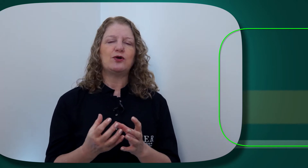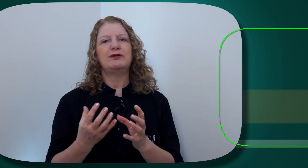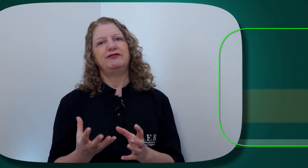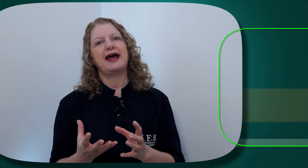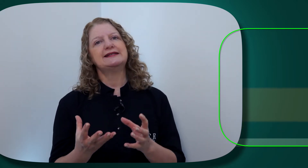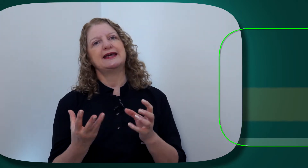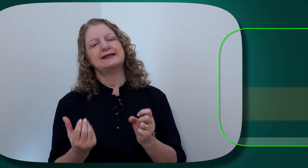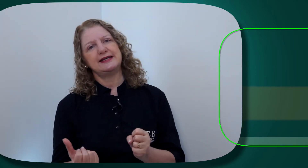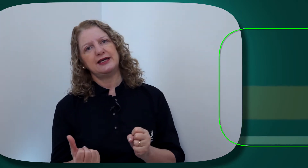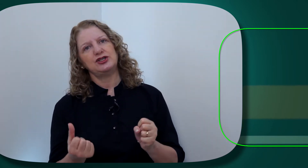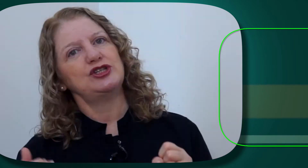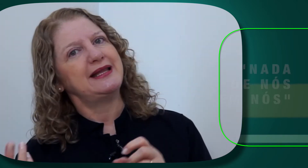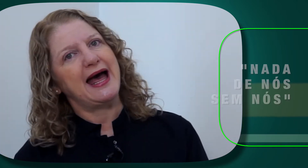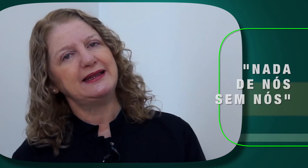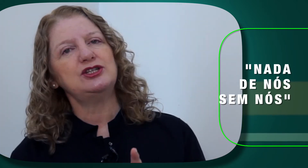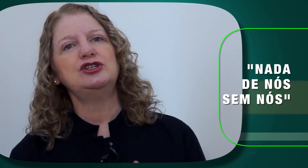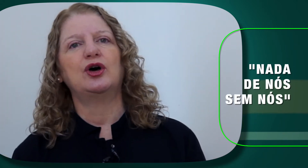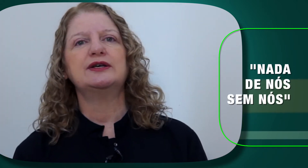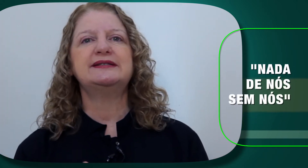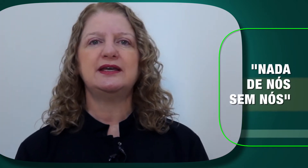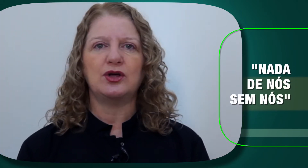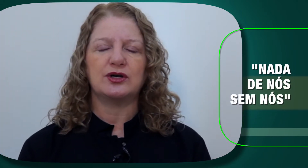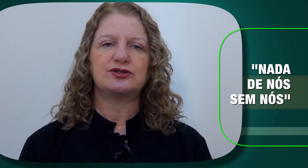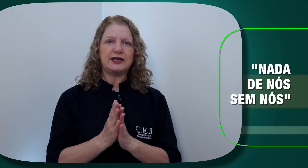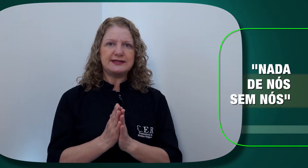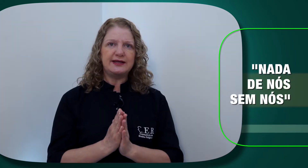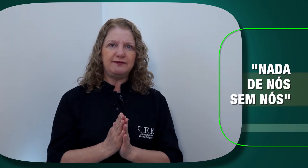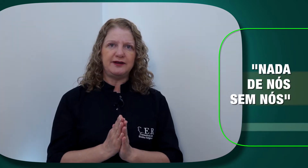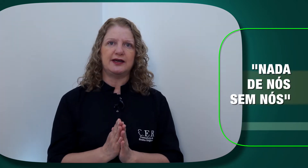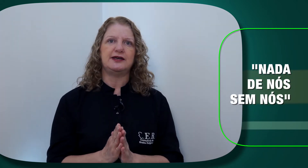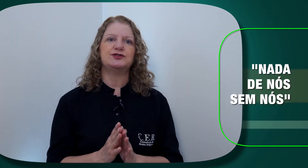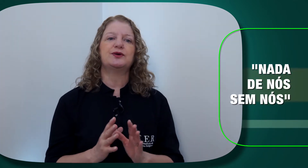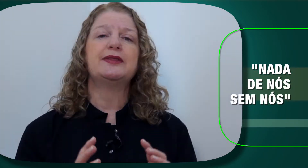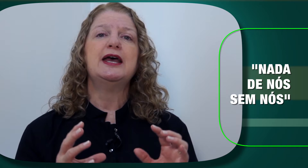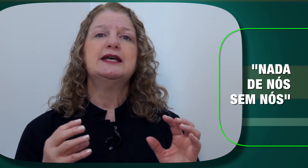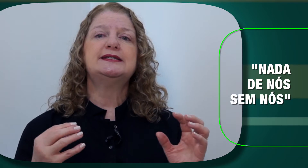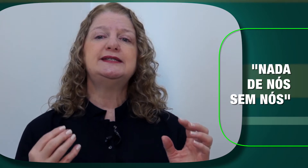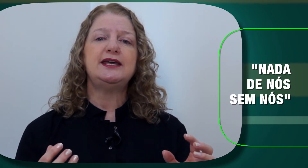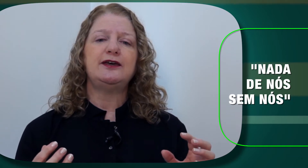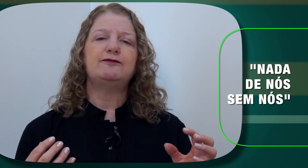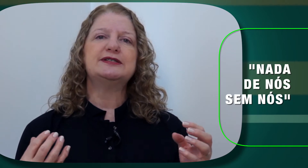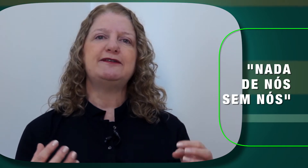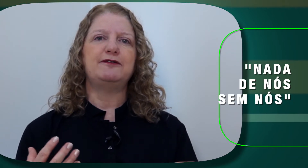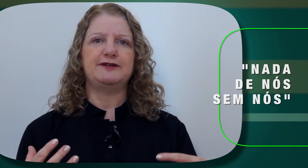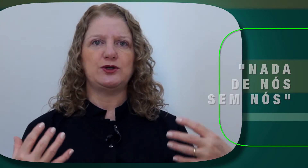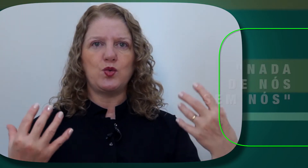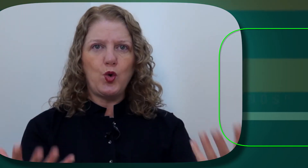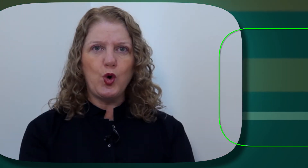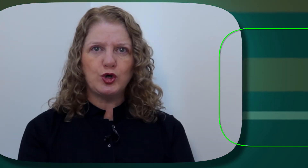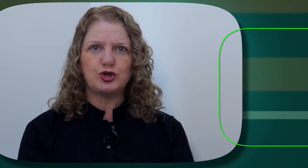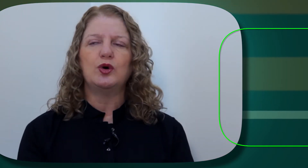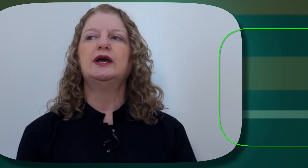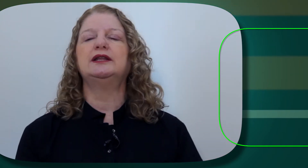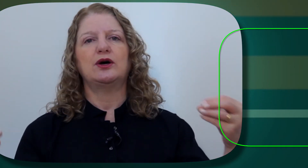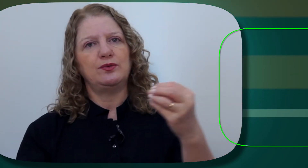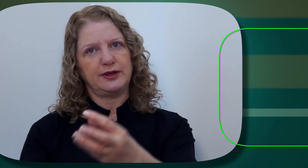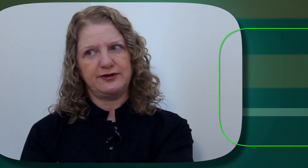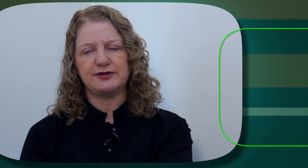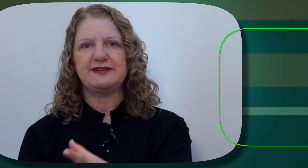uma frase que é a seguinte, nada de nós sem nós. O que significa isso? Se você for fazer um curso, então que você